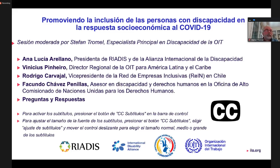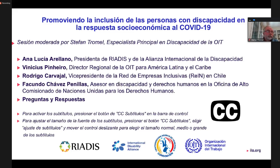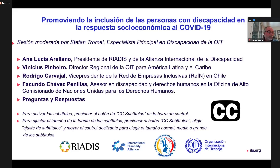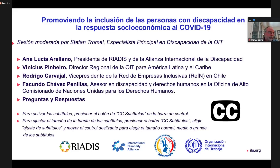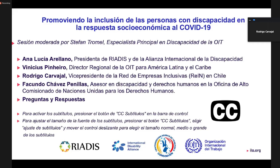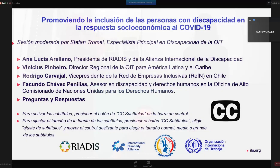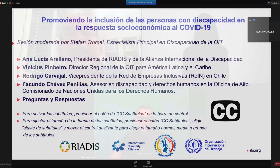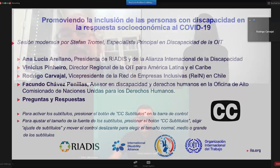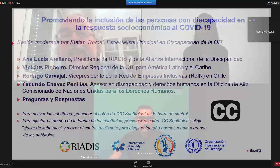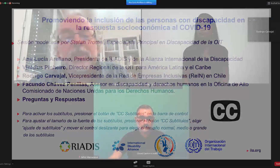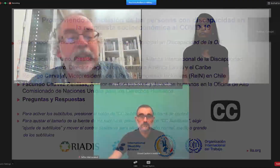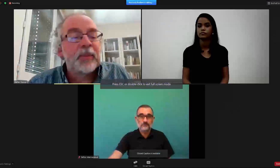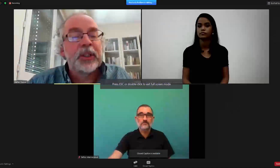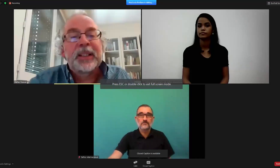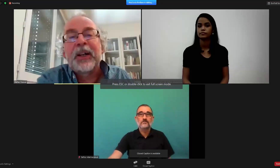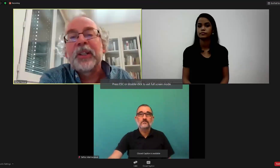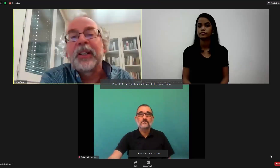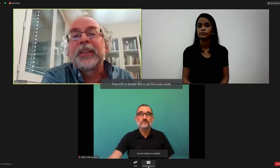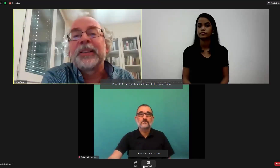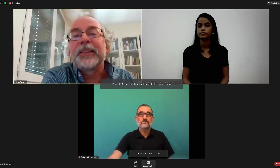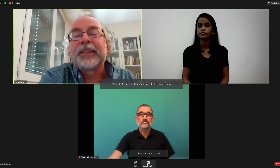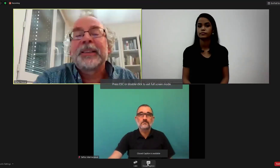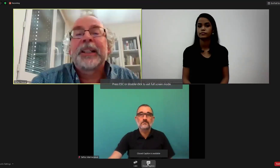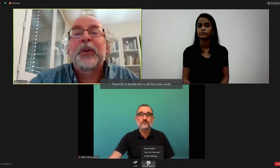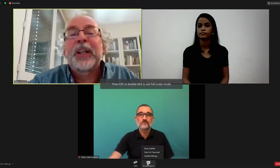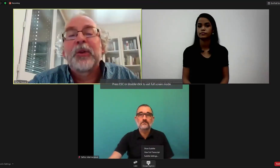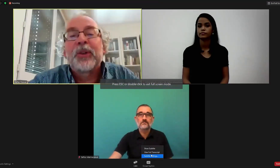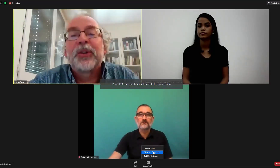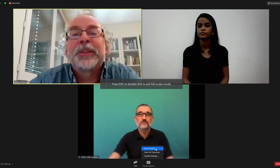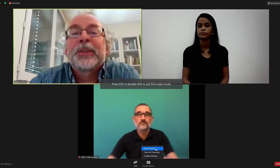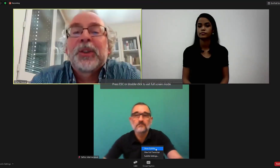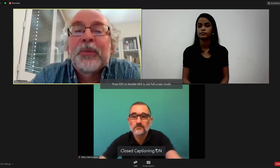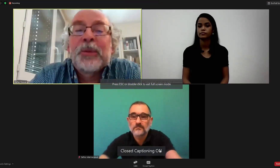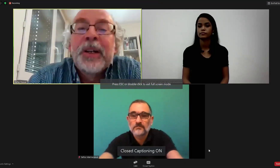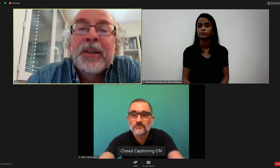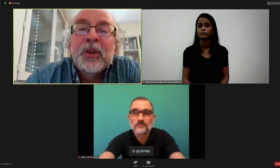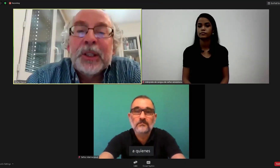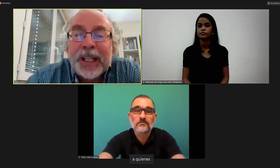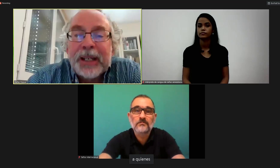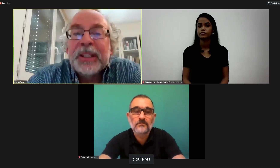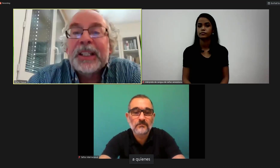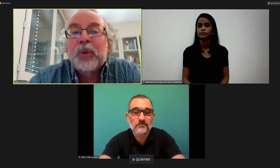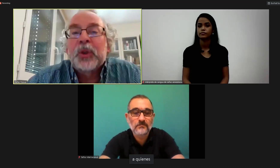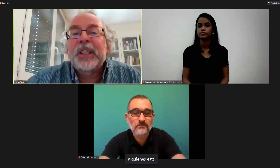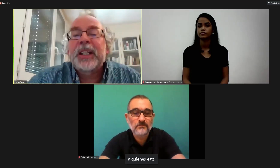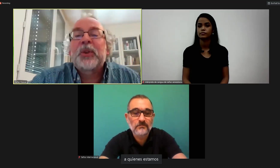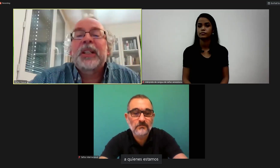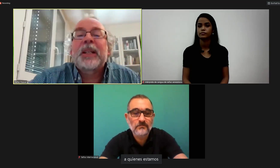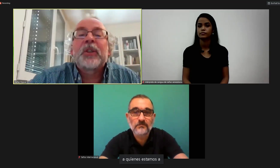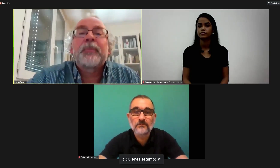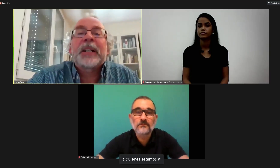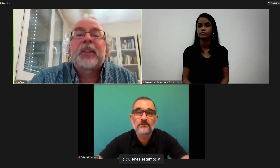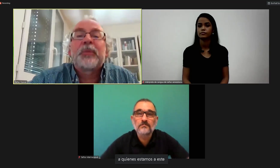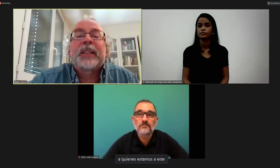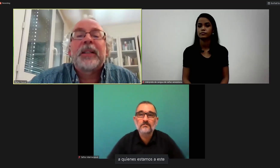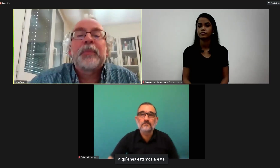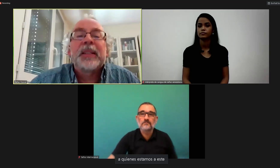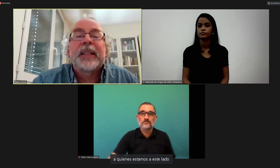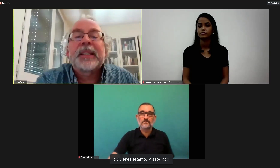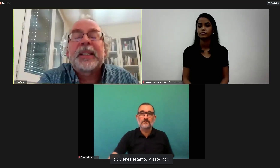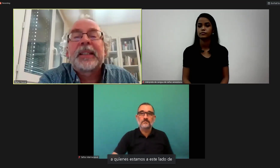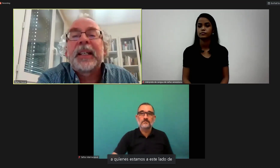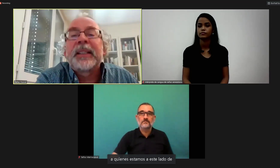Buenos días, buenas tardes a los que estamos en este lado del océano, pero mayoritariamente es buenos días porque la mayoría de